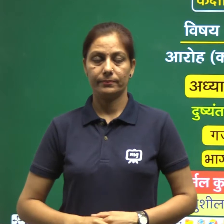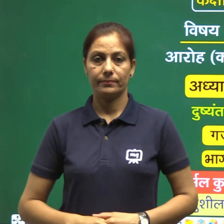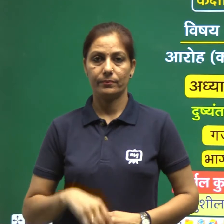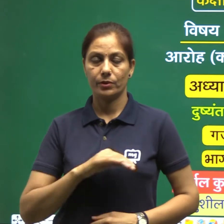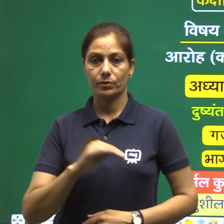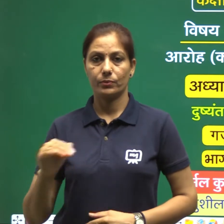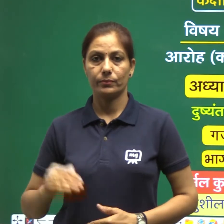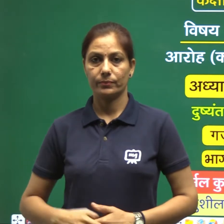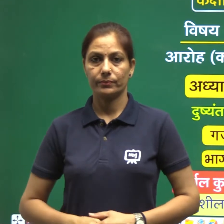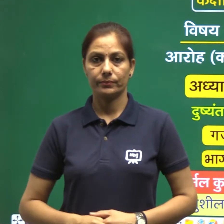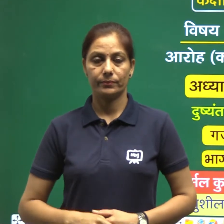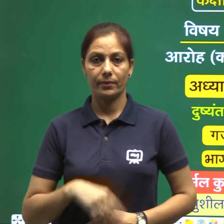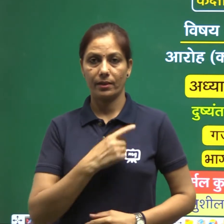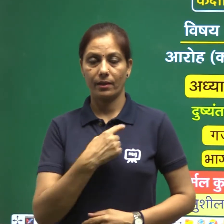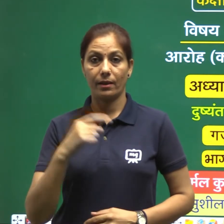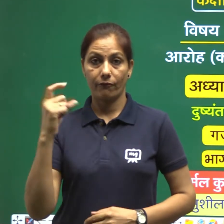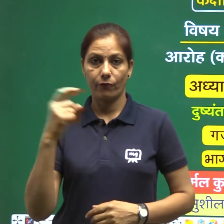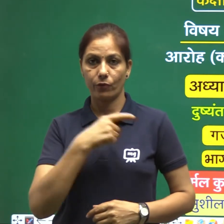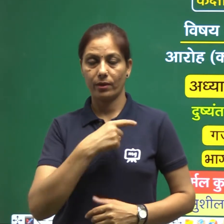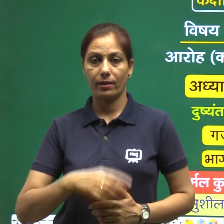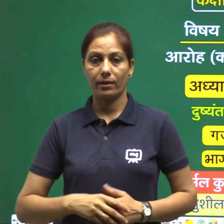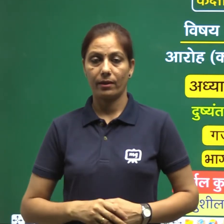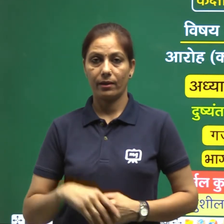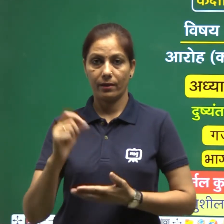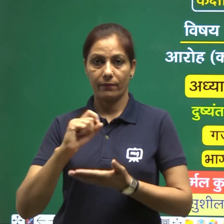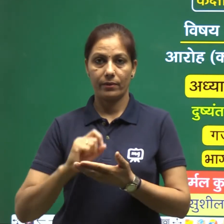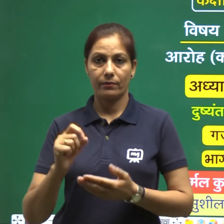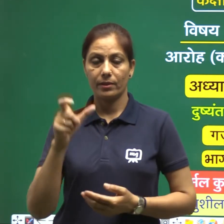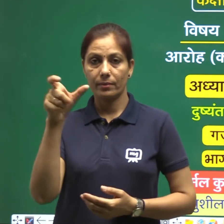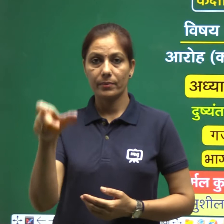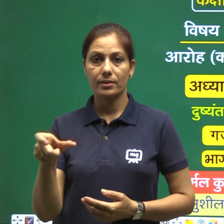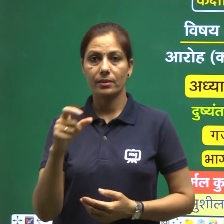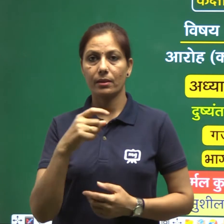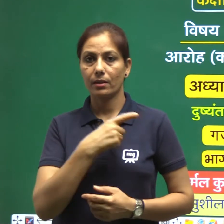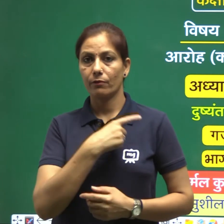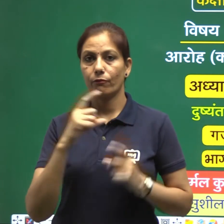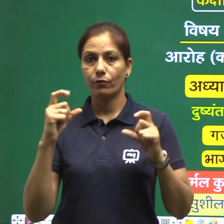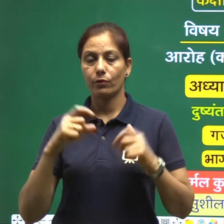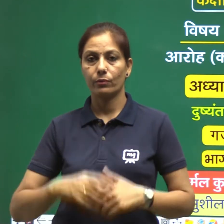बच्चों, ये है कवि दुष्यंत कुमार।